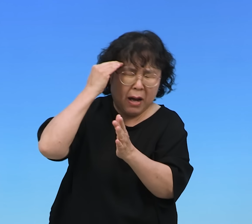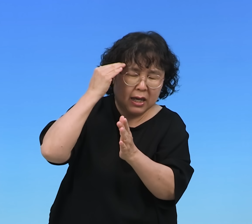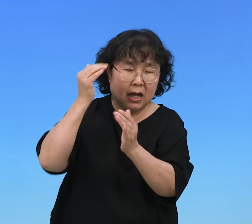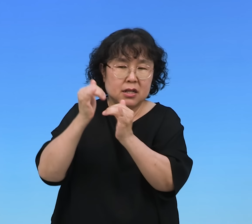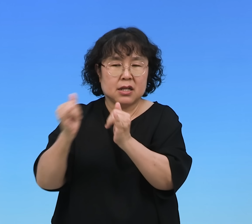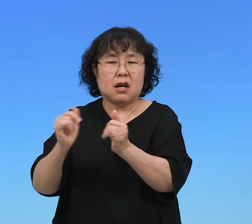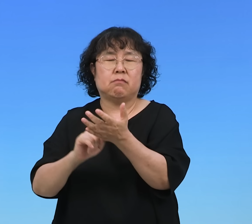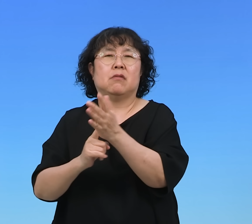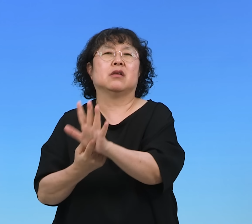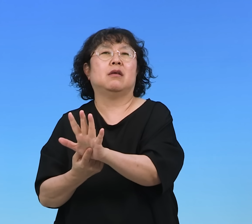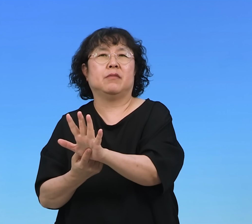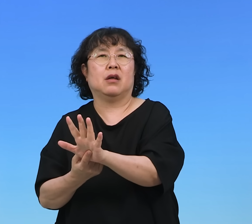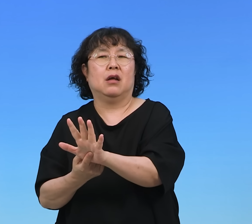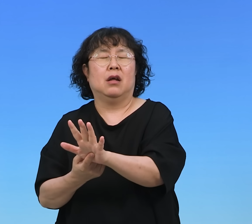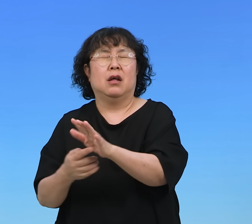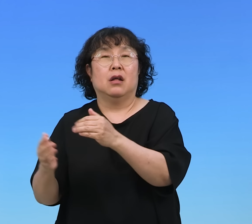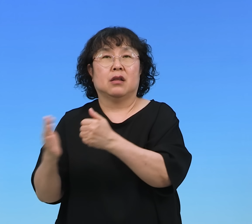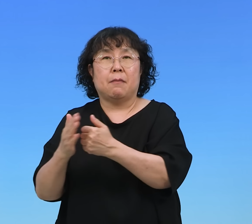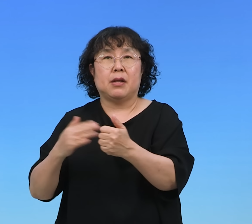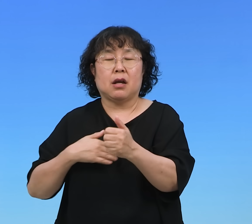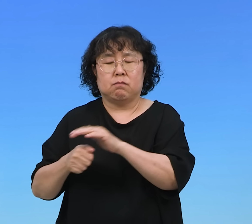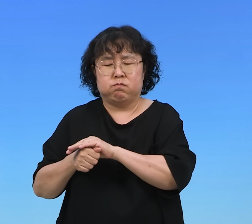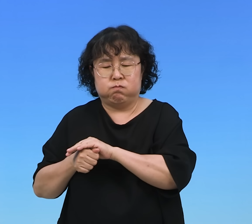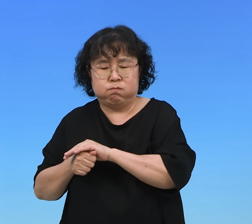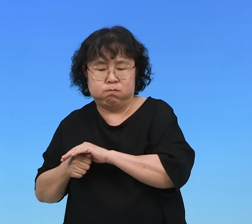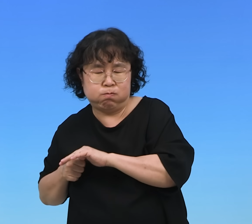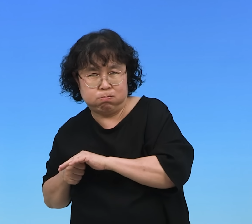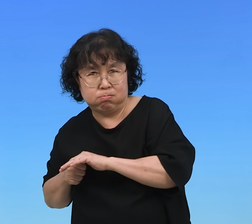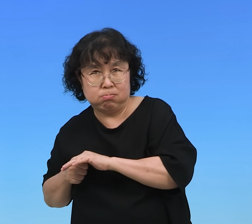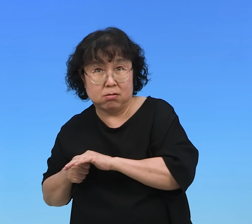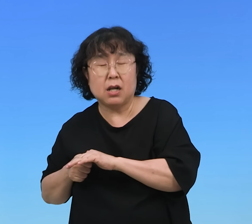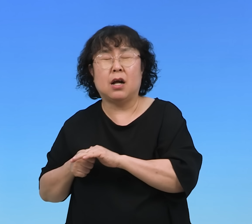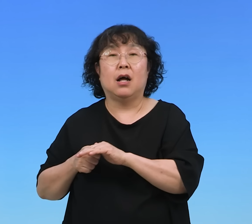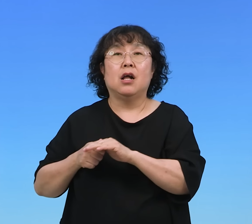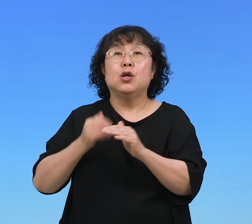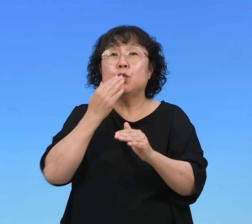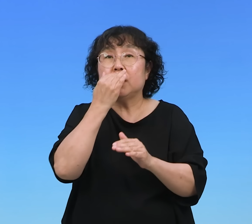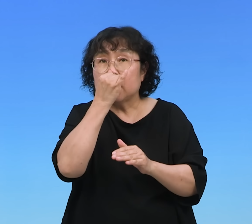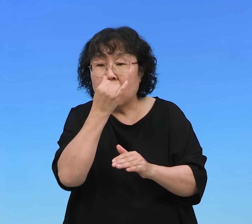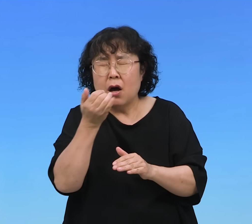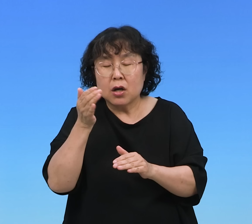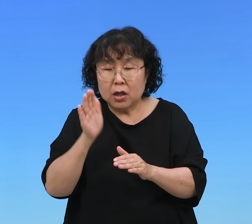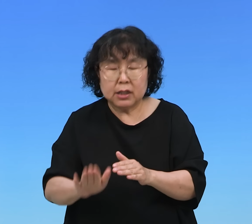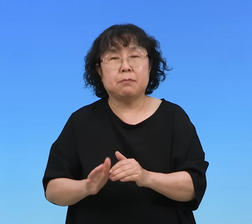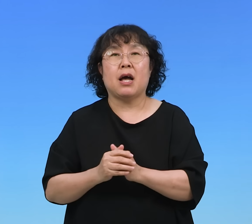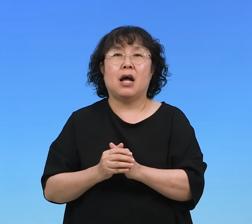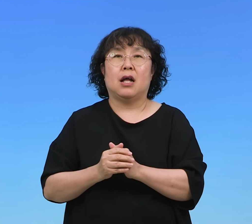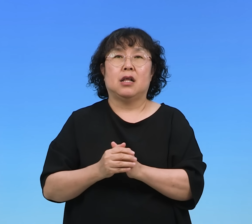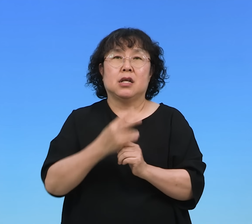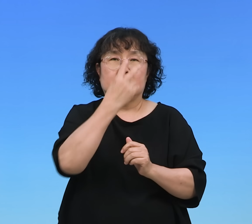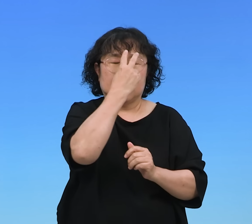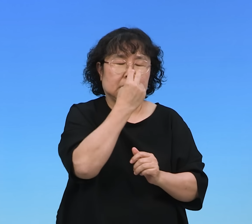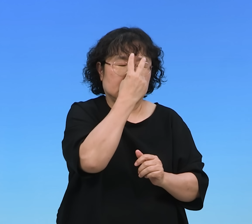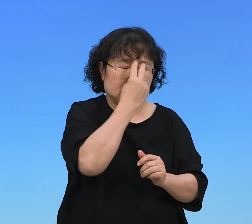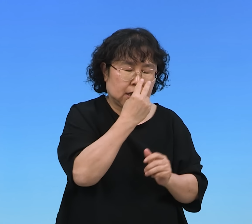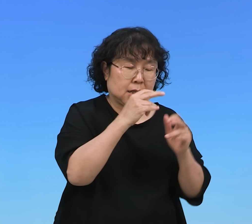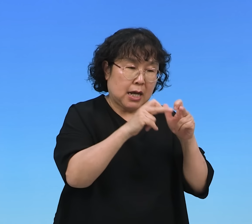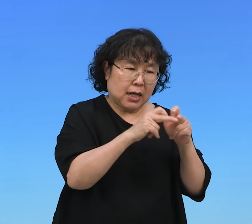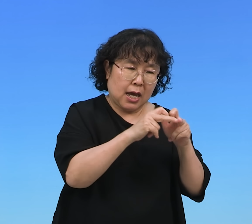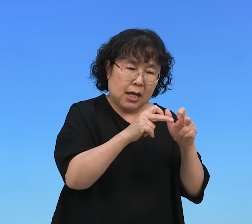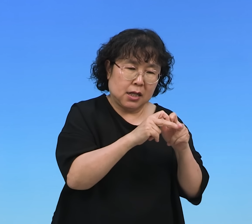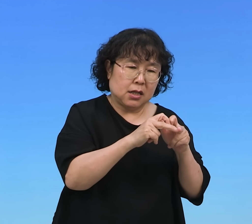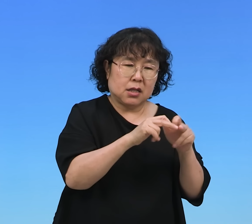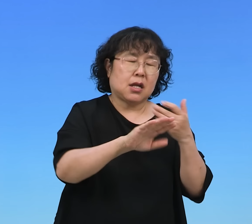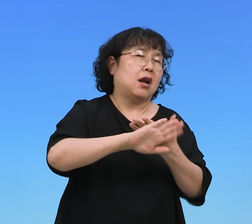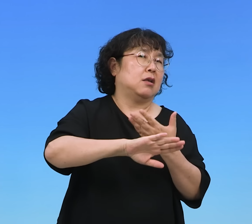주눅이 들어가지고 그냥 쑥 들어가 버리는 거 아닙니까 그런데 여러분 이 거지 시각장애인은 그러지 않았습니다